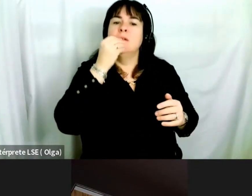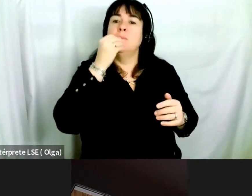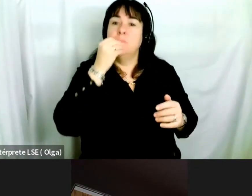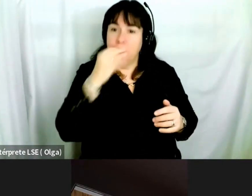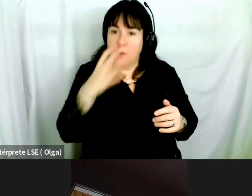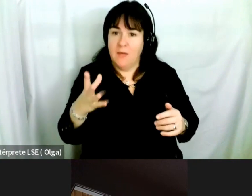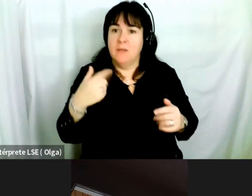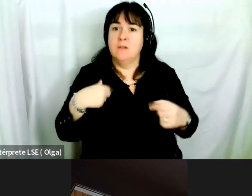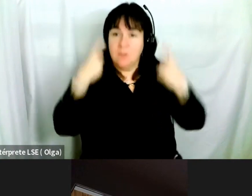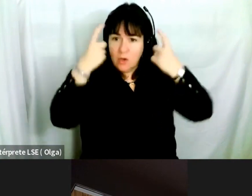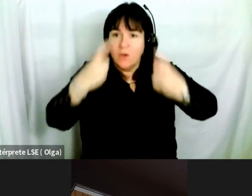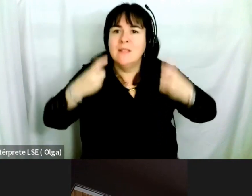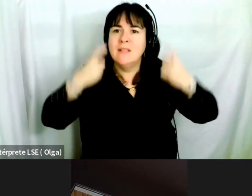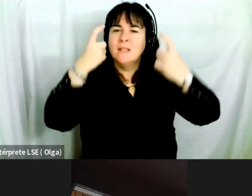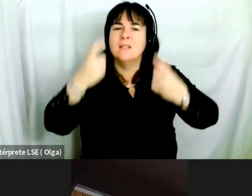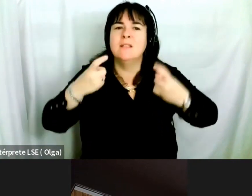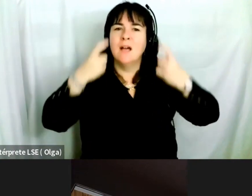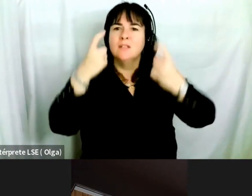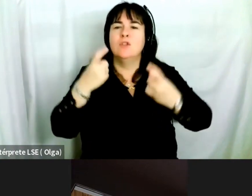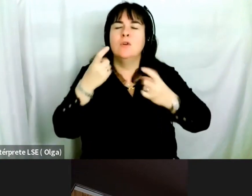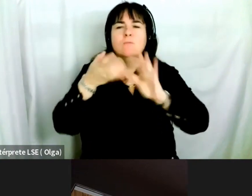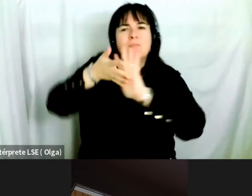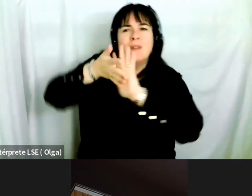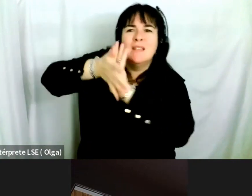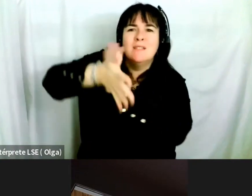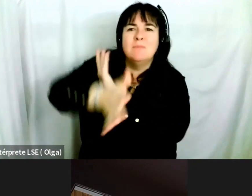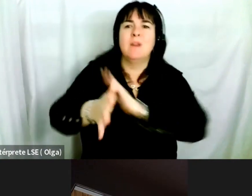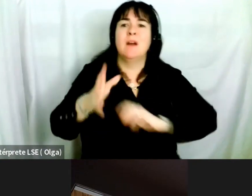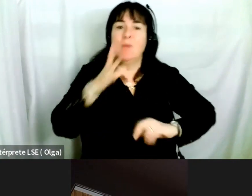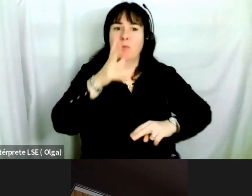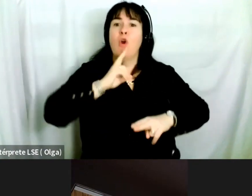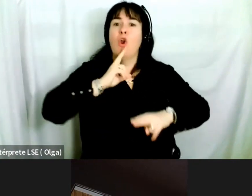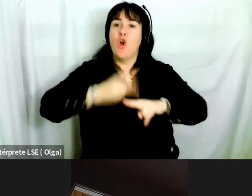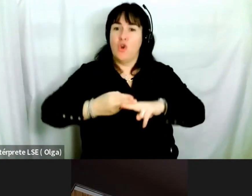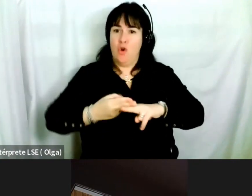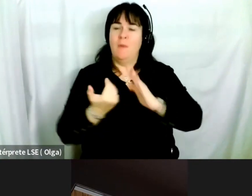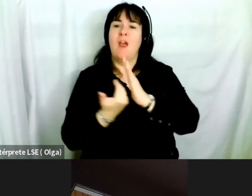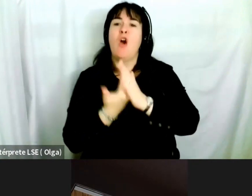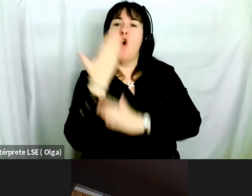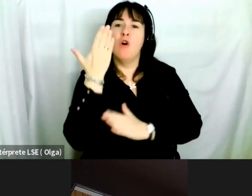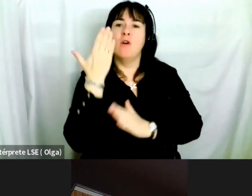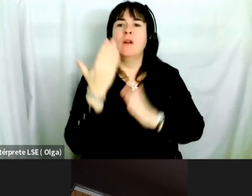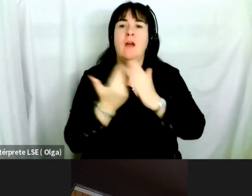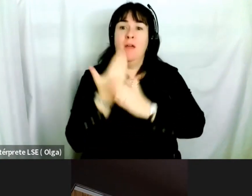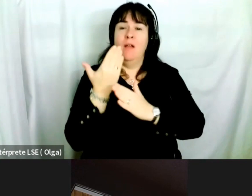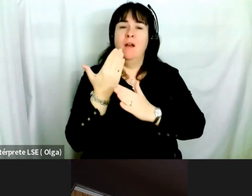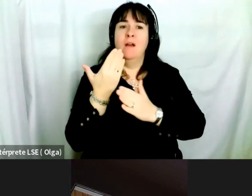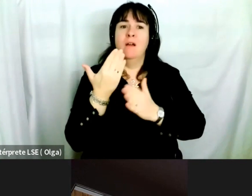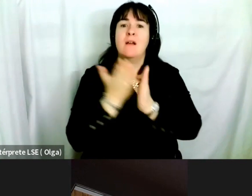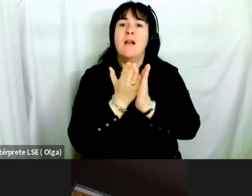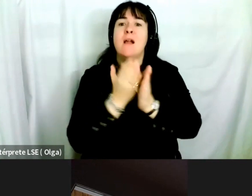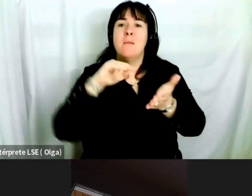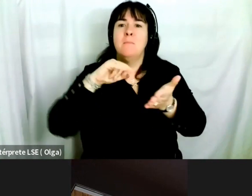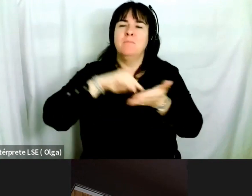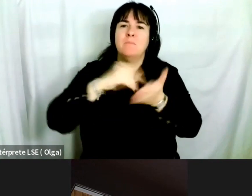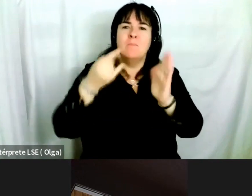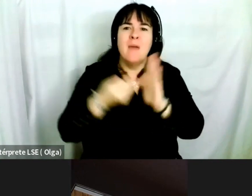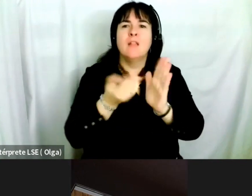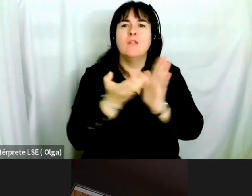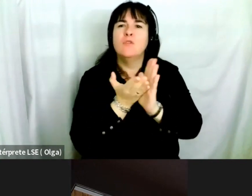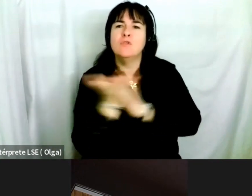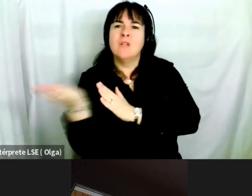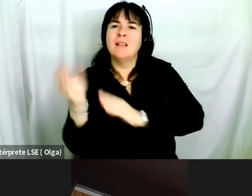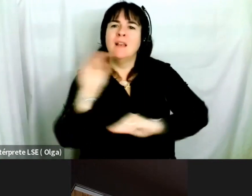en esto que llamamos, y además se ha llamado así la jornada, métodos alternativos de solución de conflictos, que